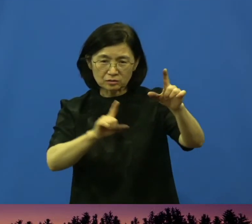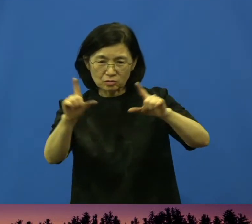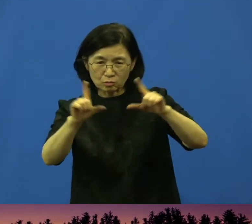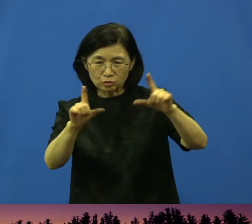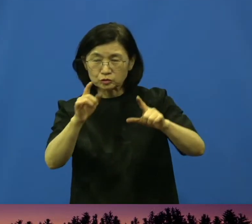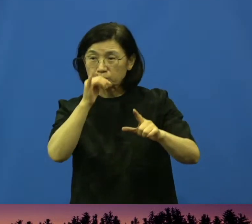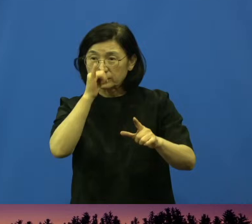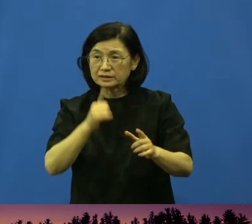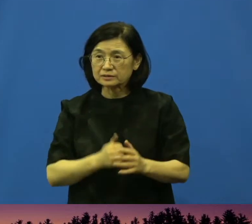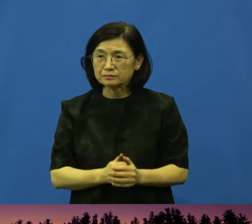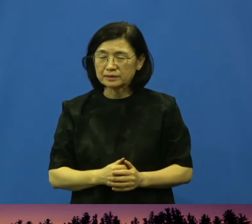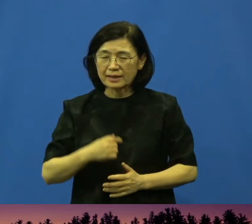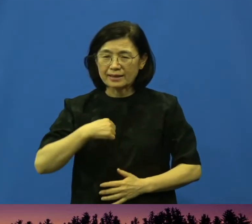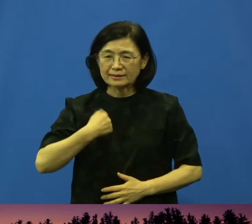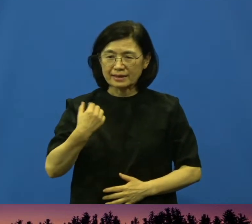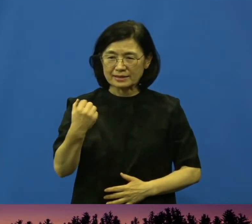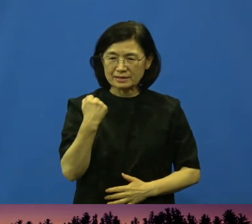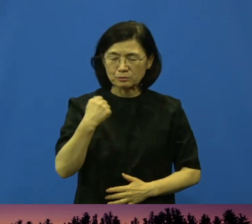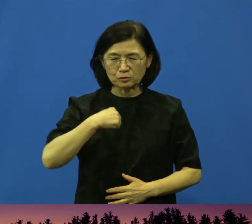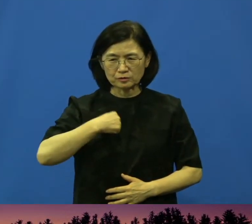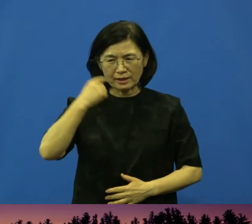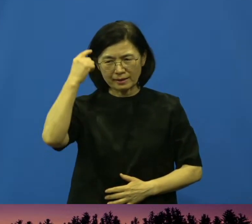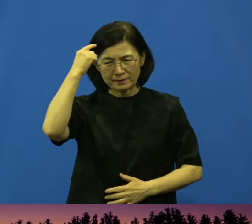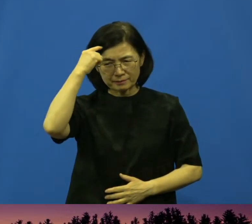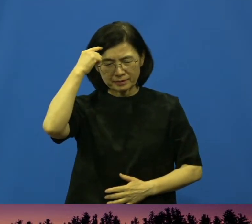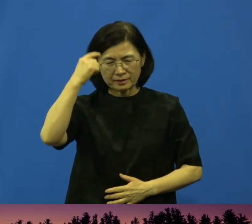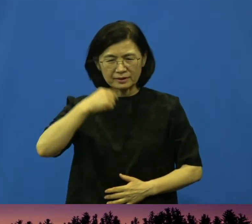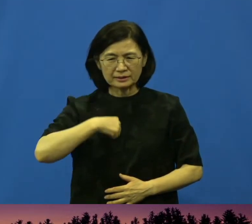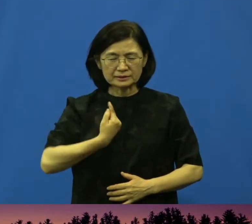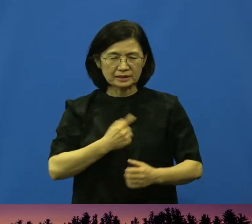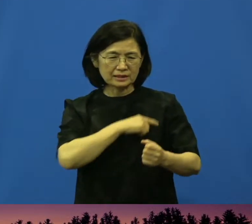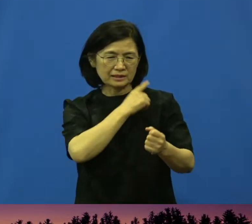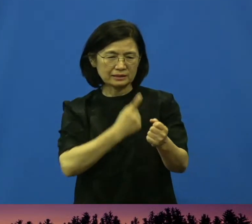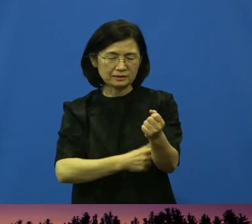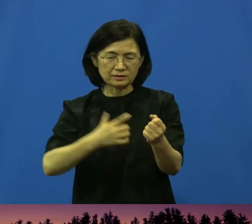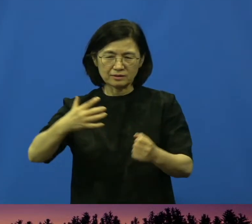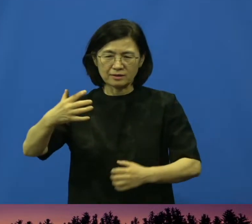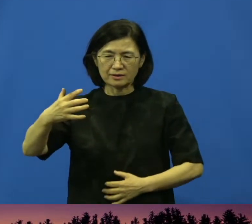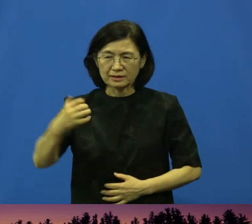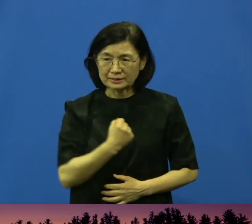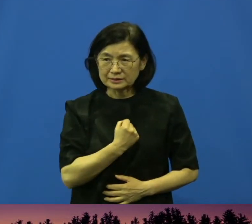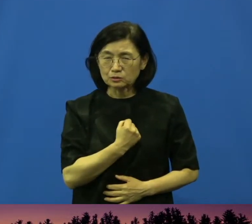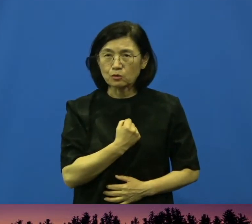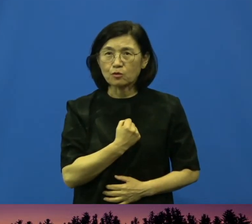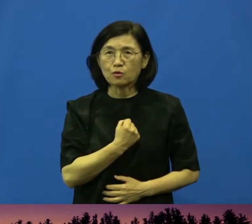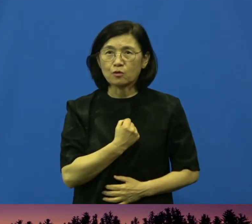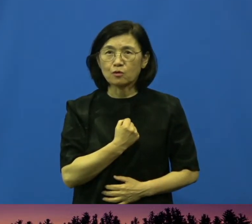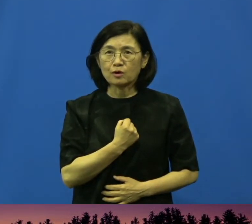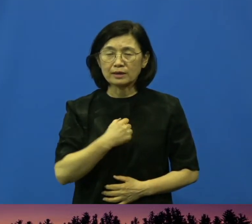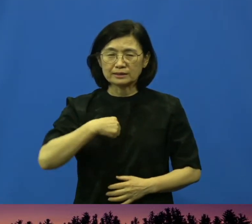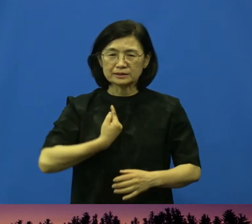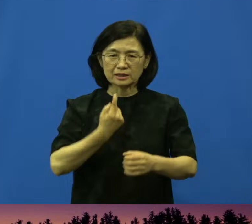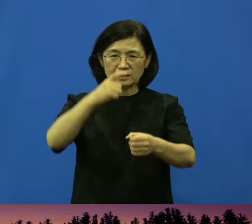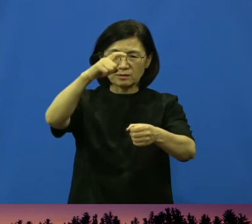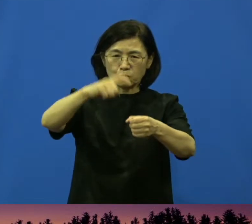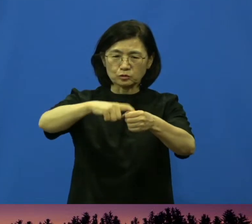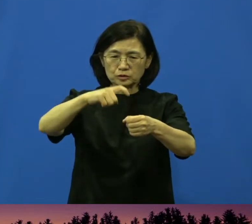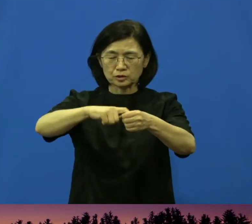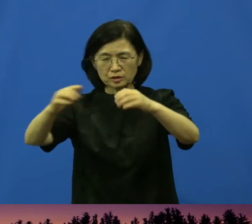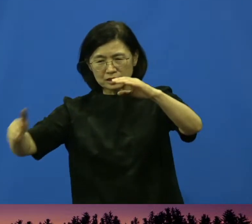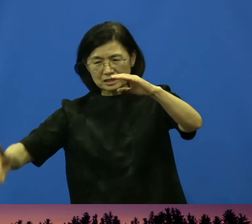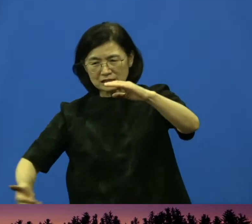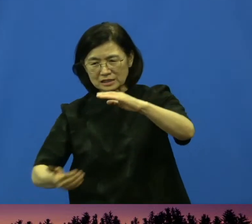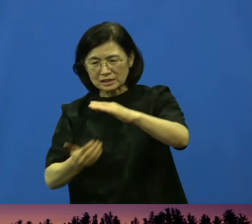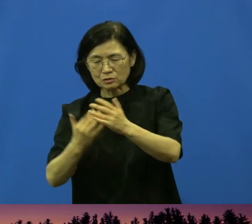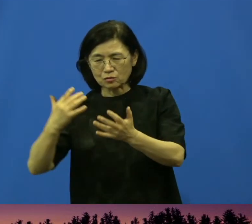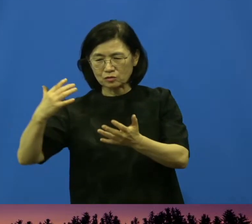근데 자기의 힘으로, 자기의 머리로, 자기의 능력으로, 자기의 가지고 있는 스킬로 자기의 목적을 이루고